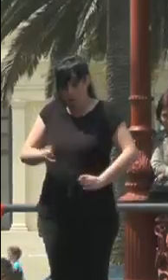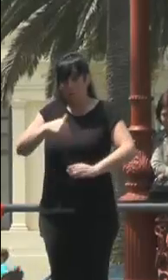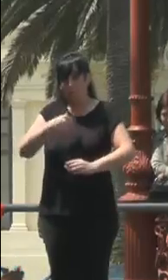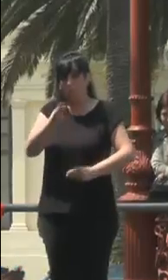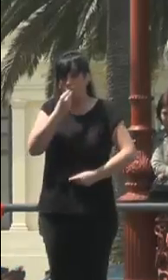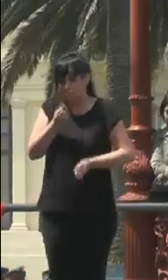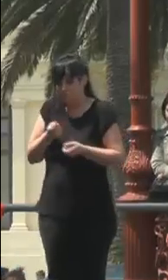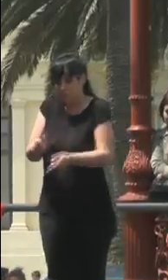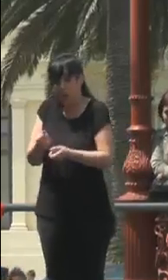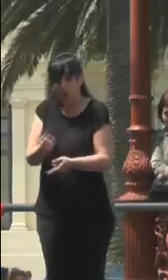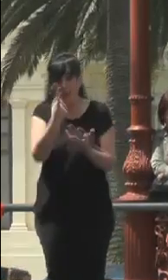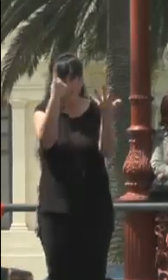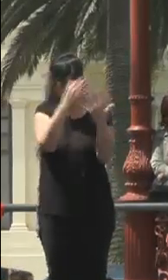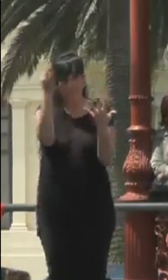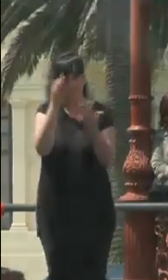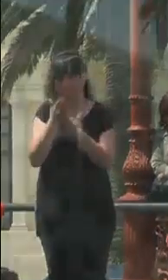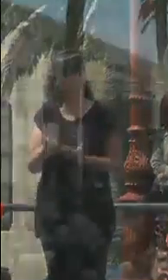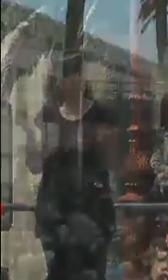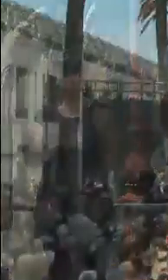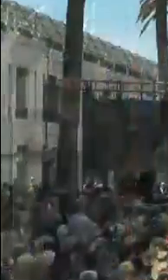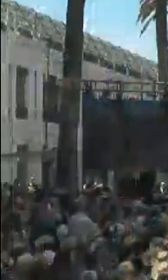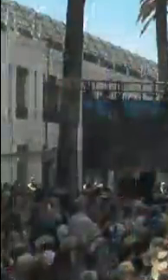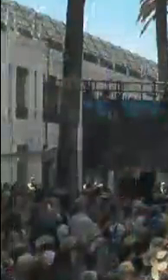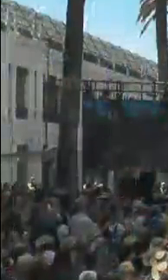e fillas. Non chega para eso.